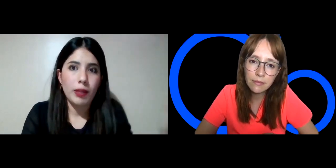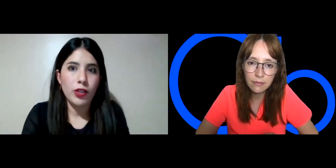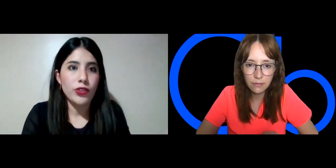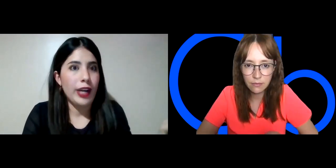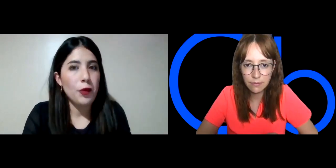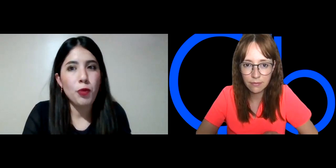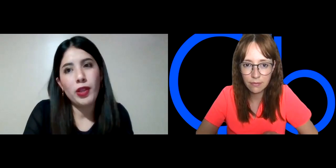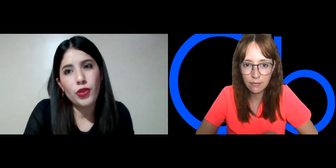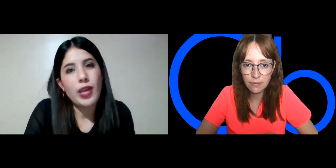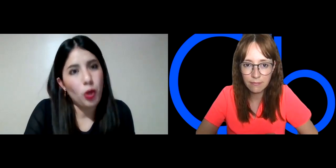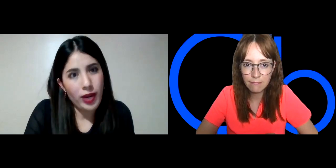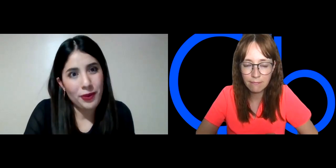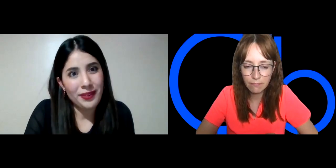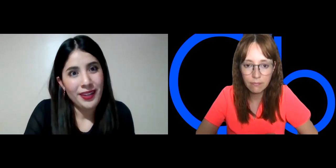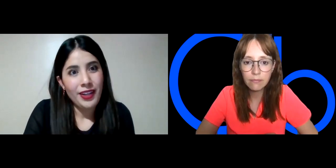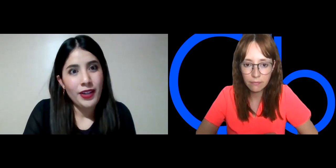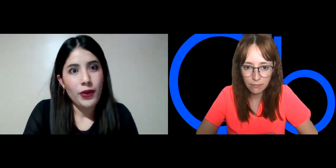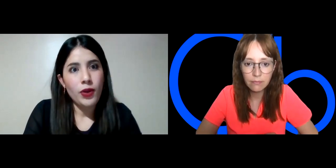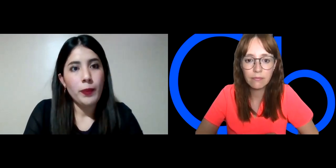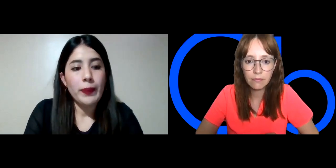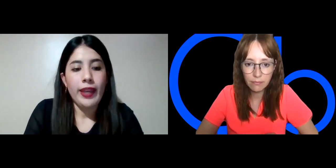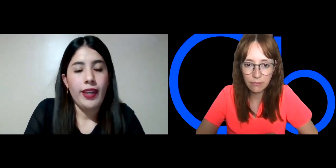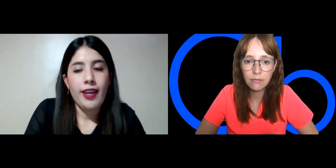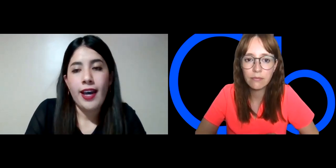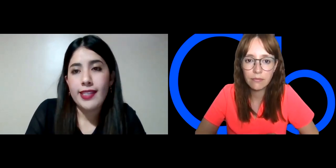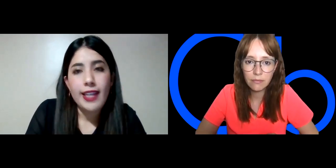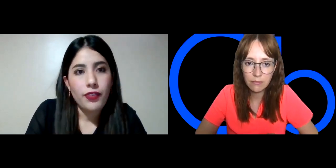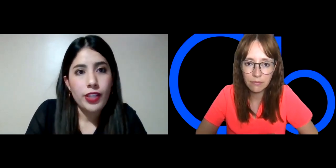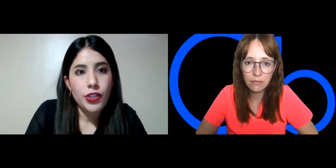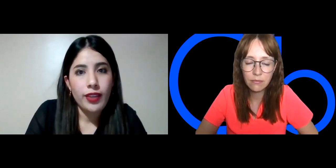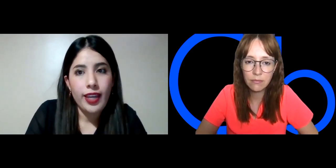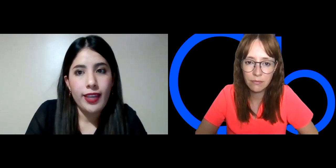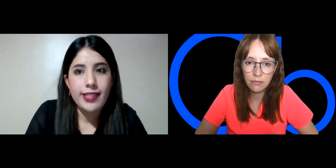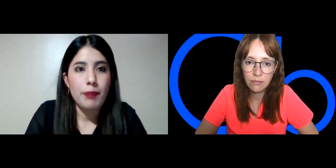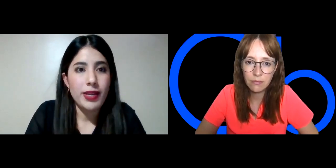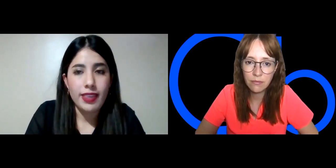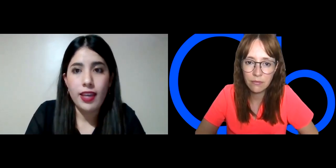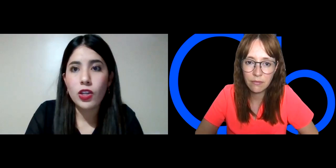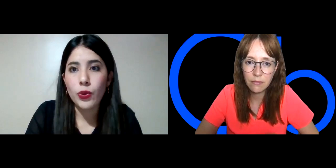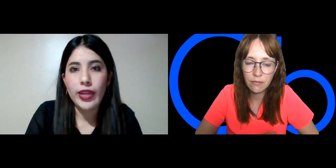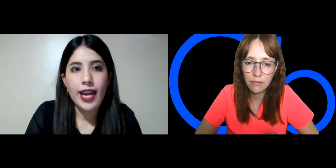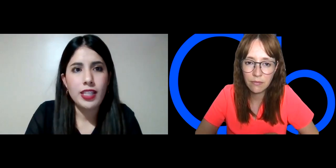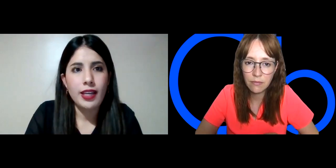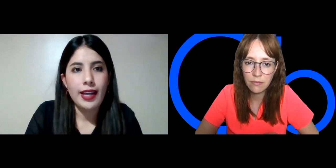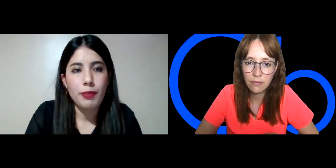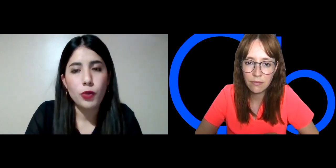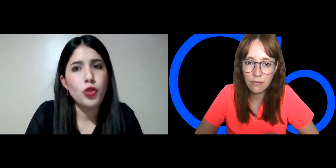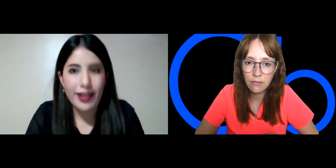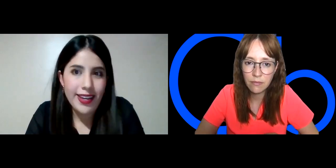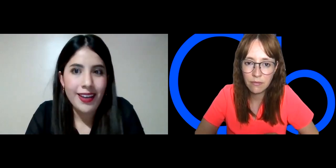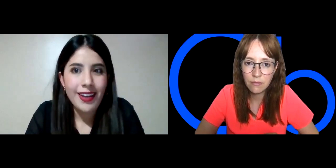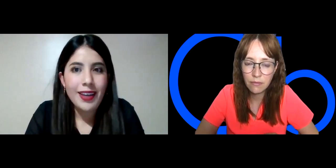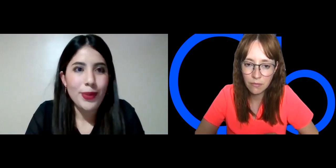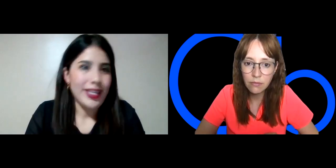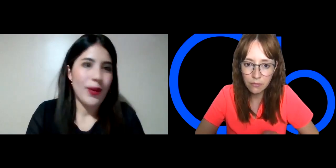son términos que en algún momento se aprobaron, ¿no? Antes la definición de discapacidad incluía la